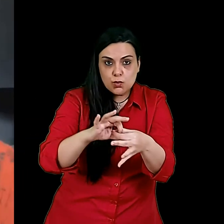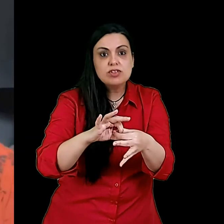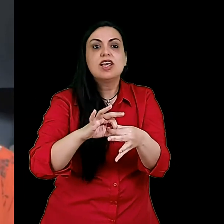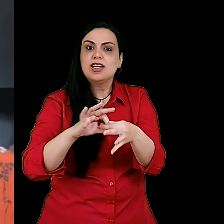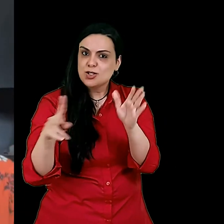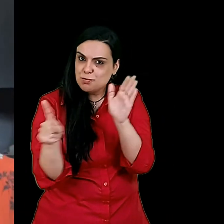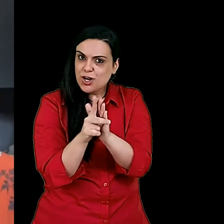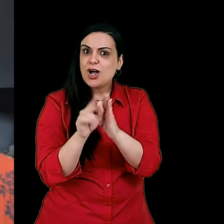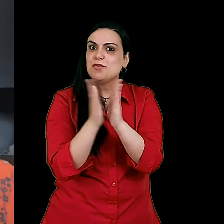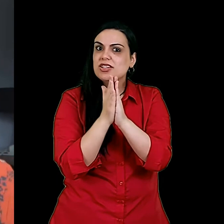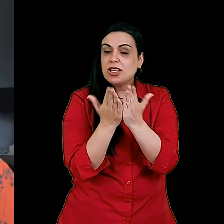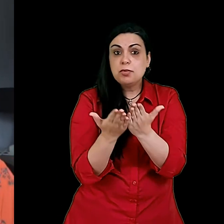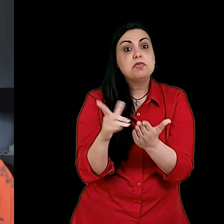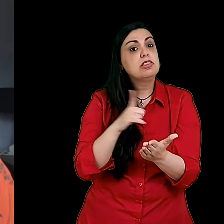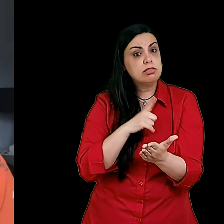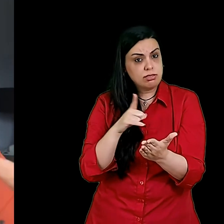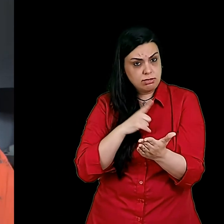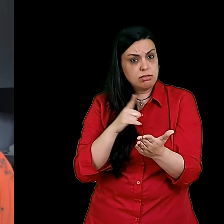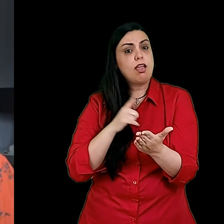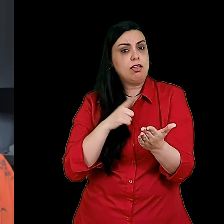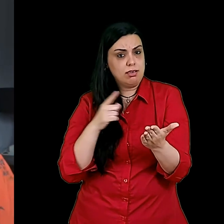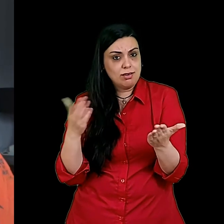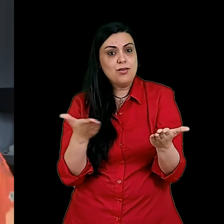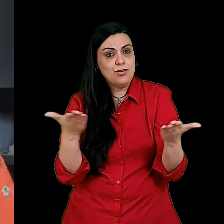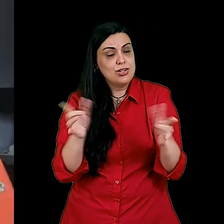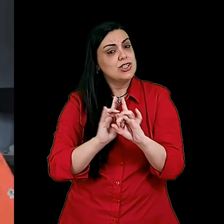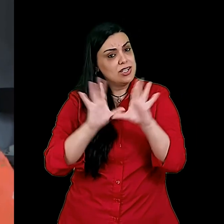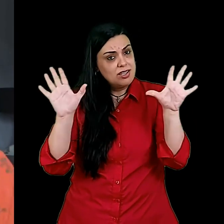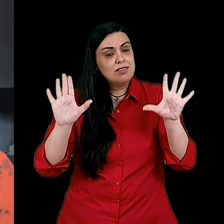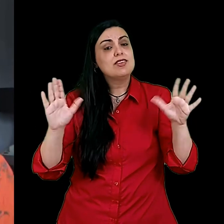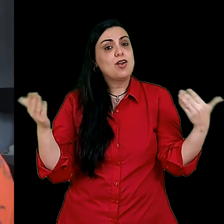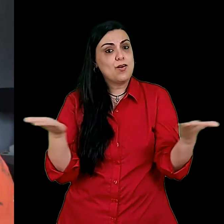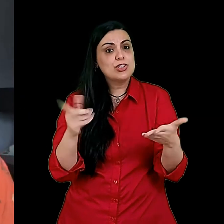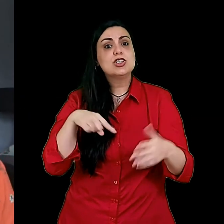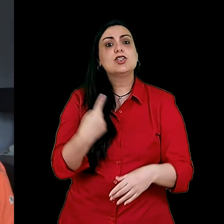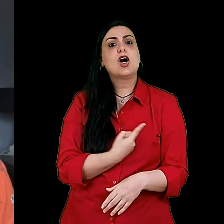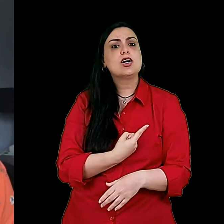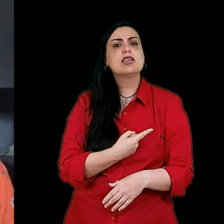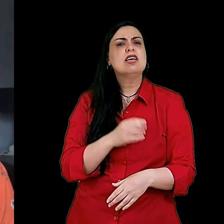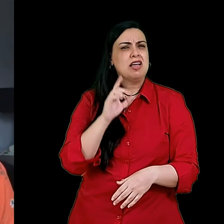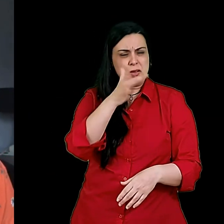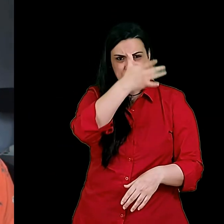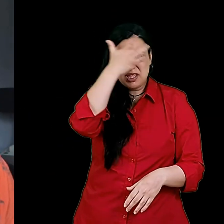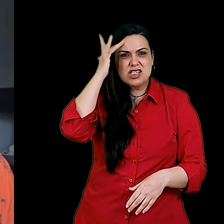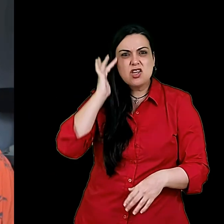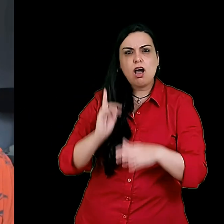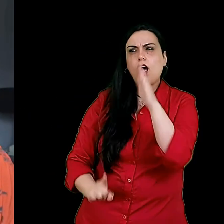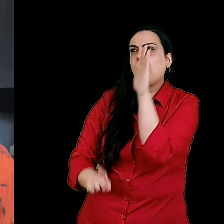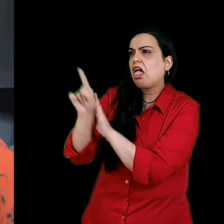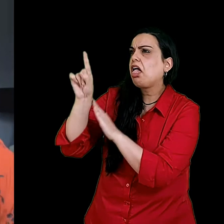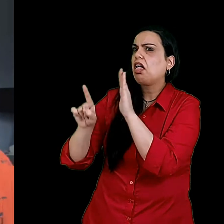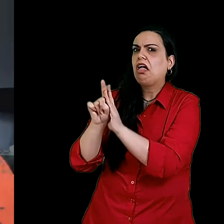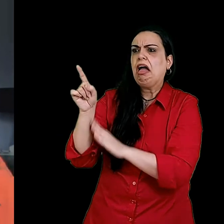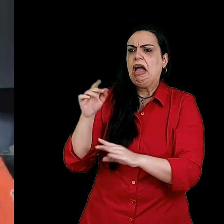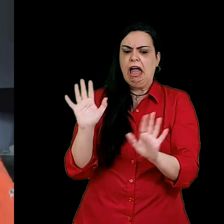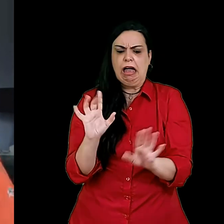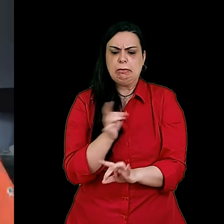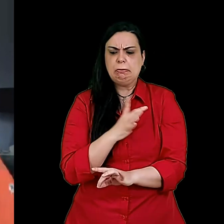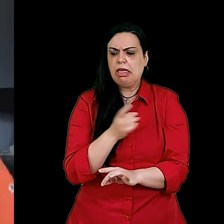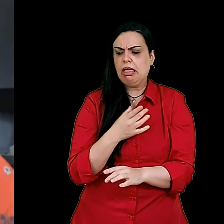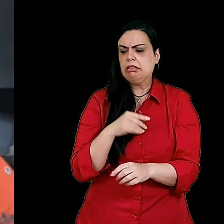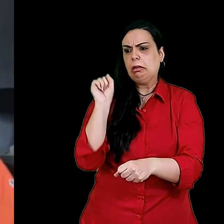que combina com o contexto sagrado, para você entender que isso continua disponível para nós hoje. Quem